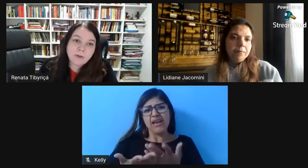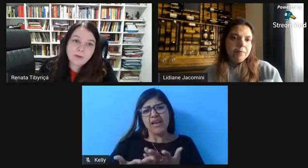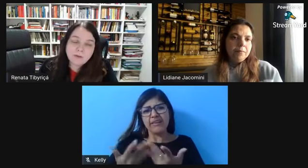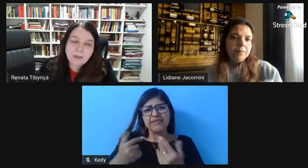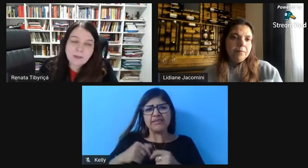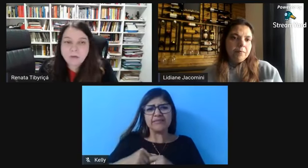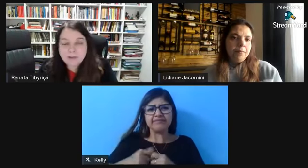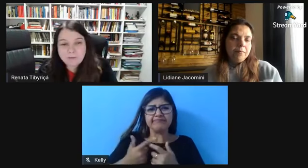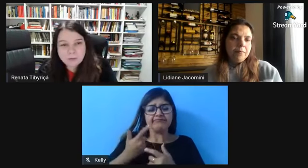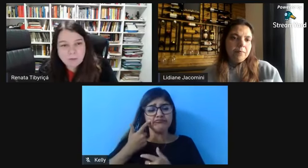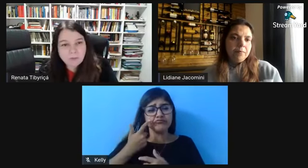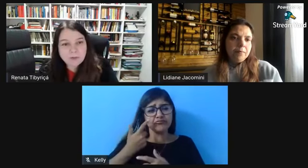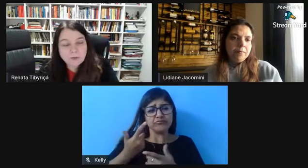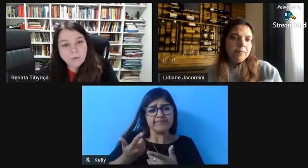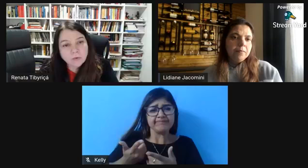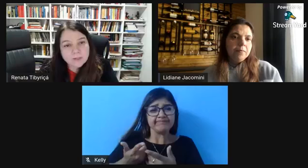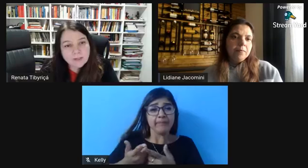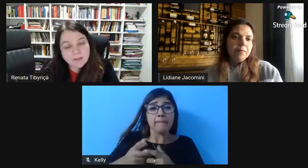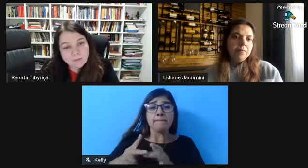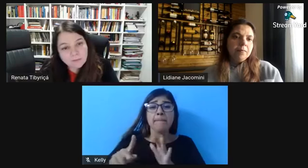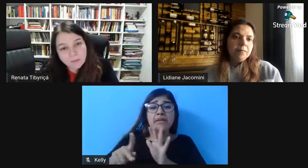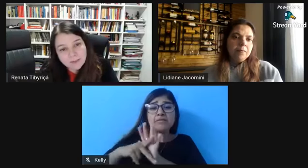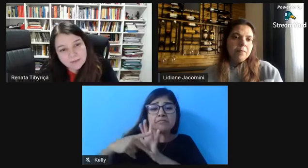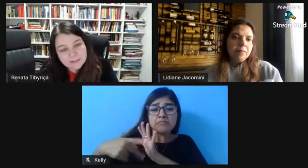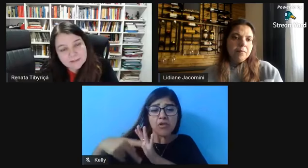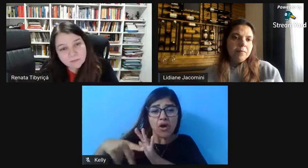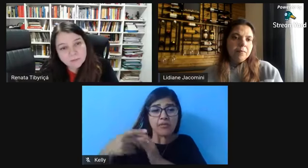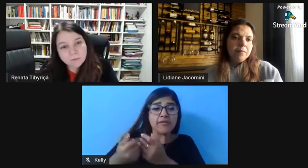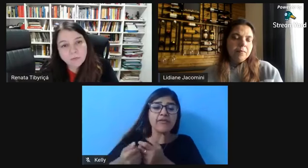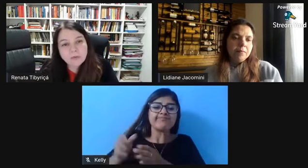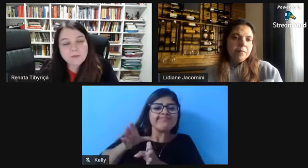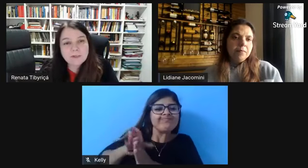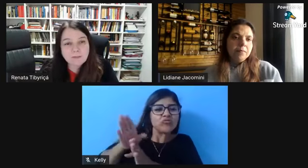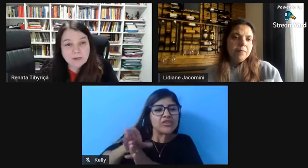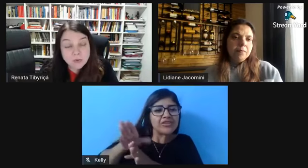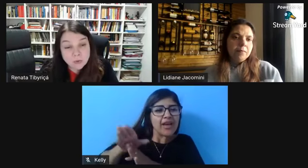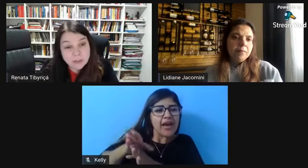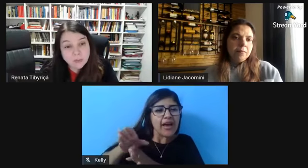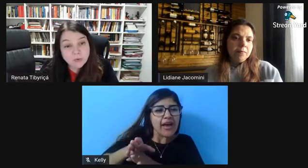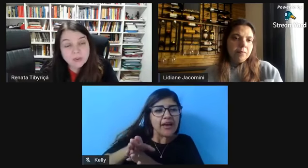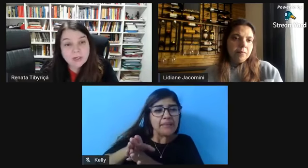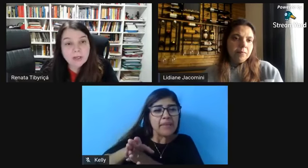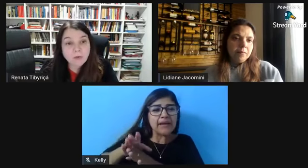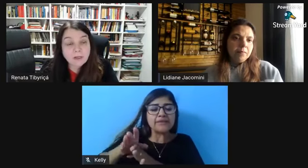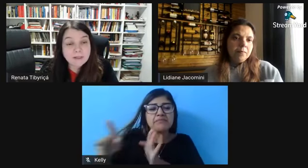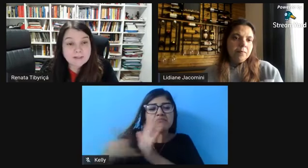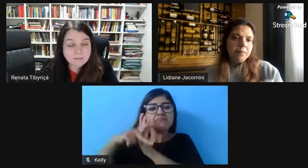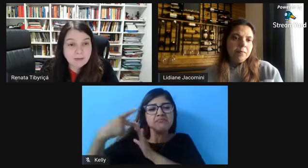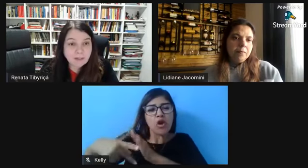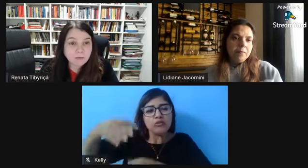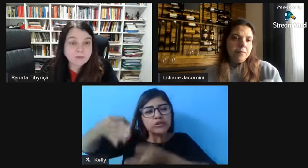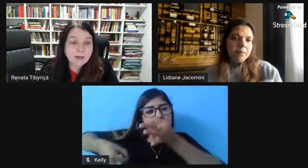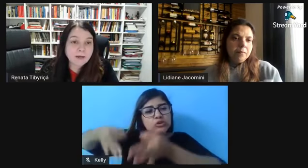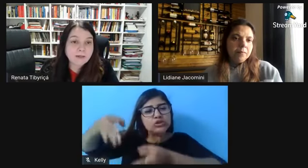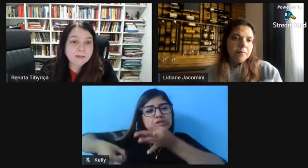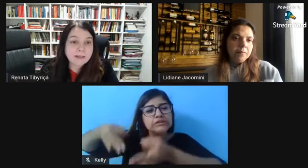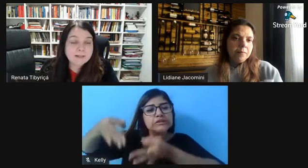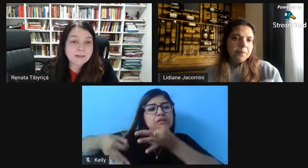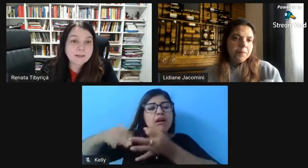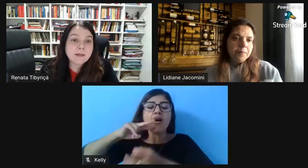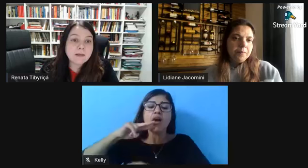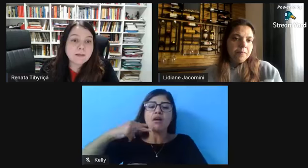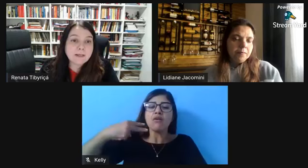Instituto. Né, a Defensoria Pública da União conseguiria dar uma orientação do ponto de vista mais jurídico de reconhecimento